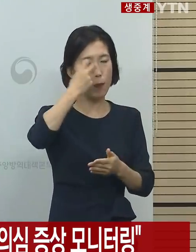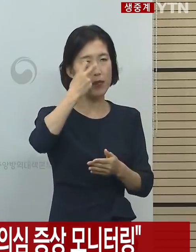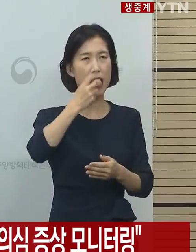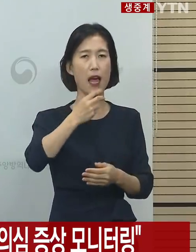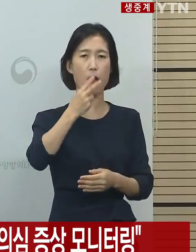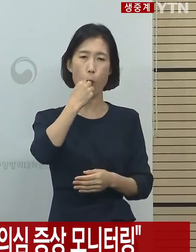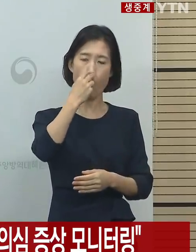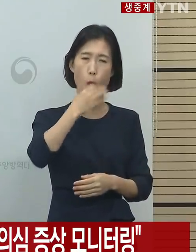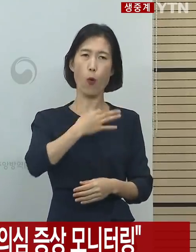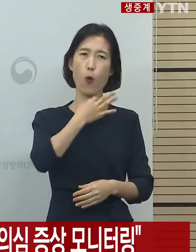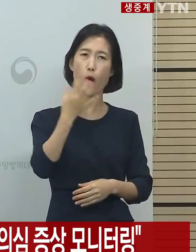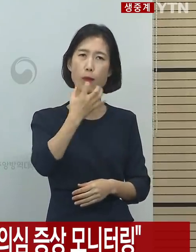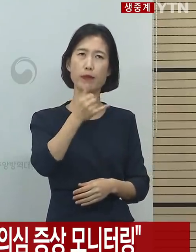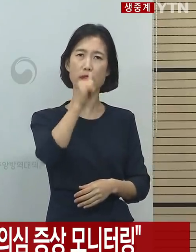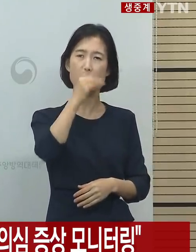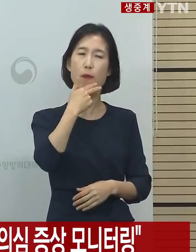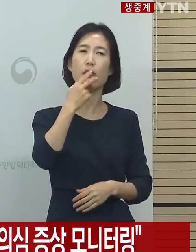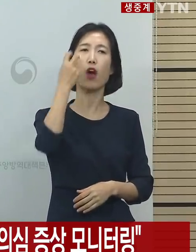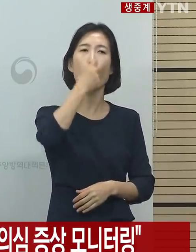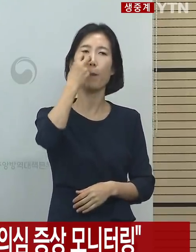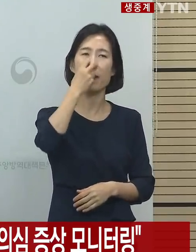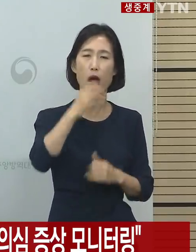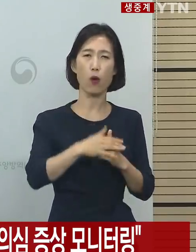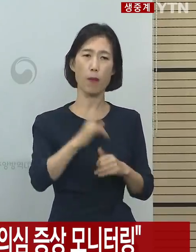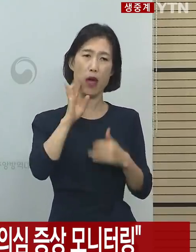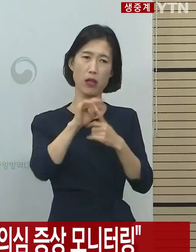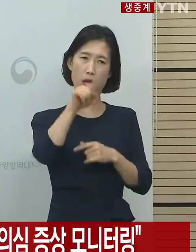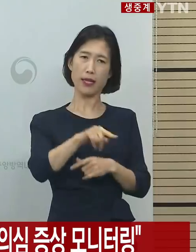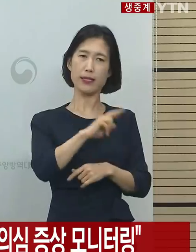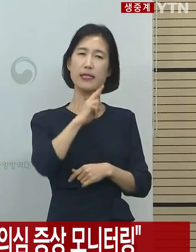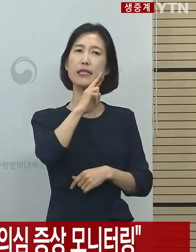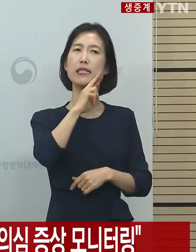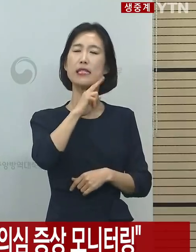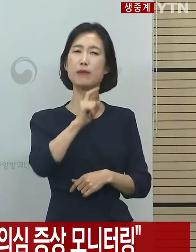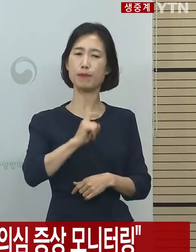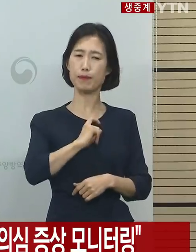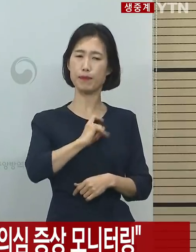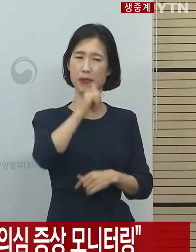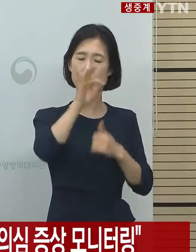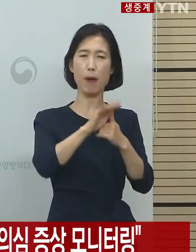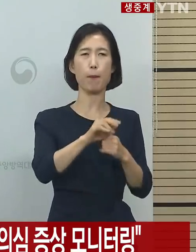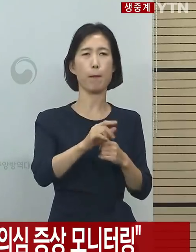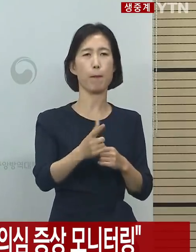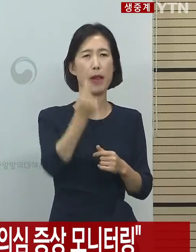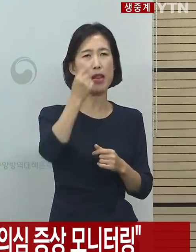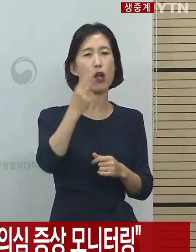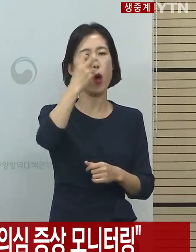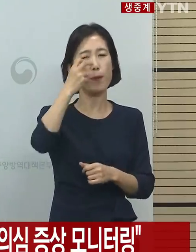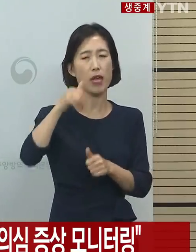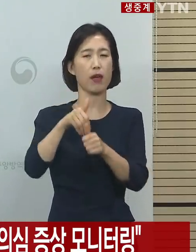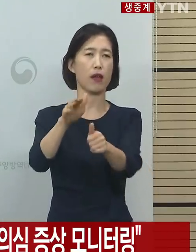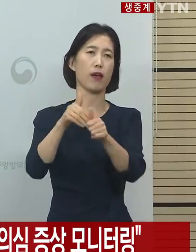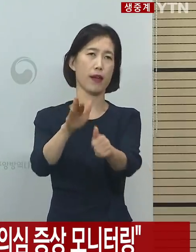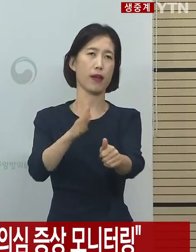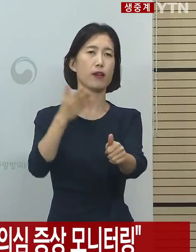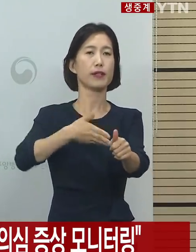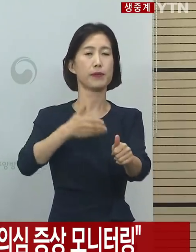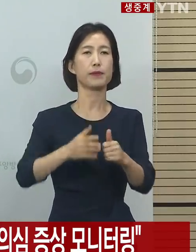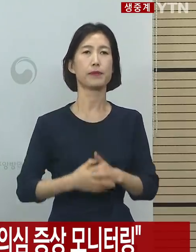여부를 확인해 주시고 의심 증상이 있는 직원 또는 이용자는 즉시 검사를 받도록 안내해 주시기를